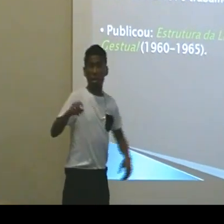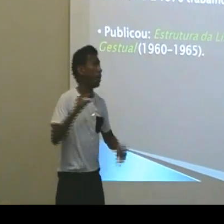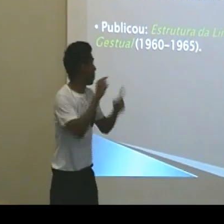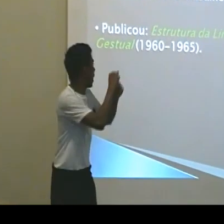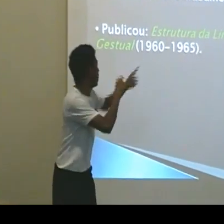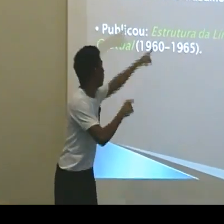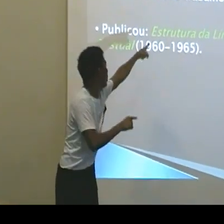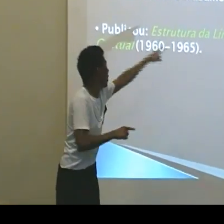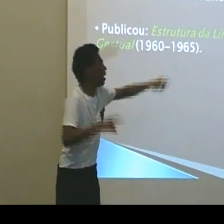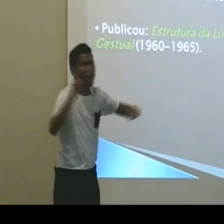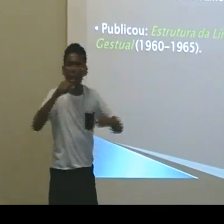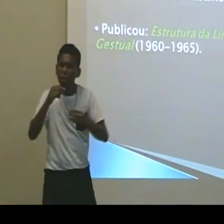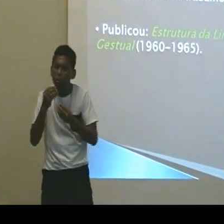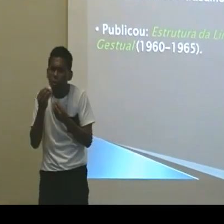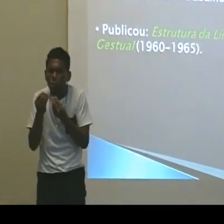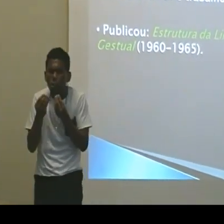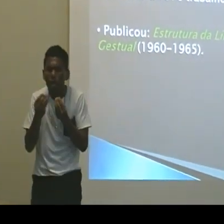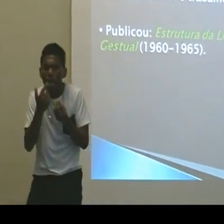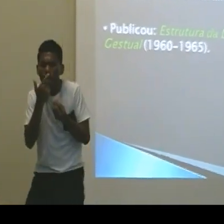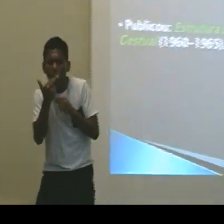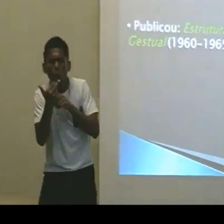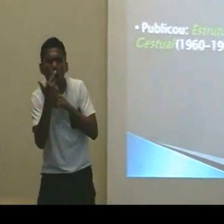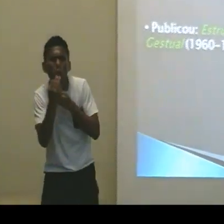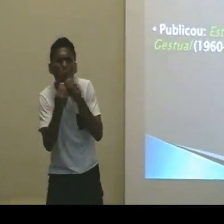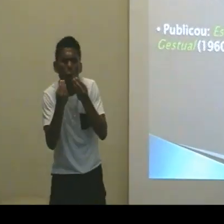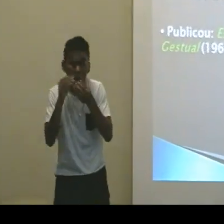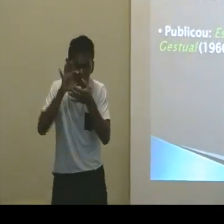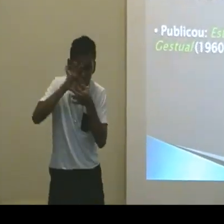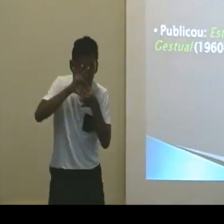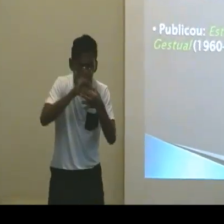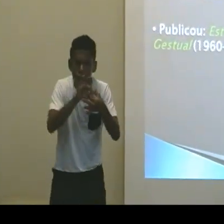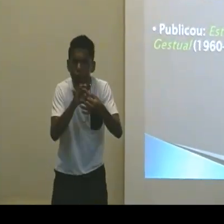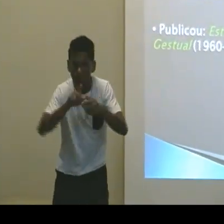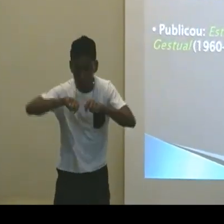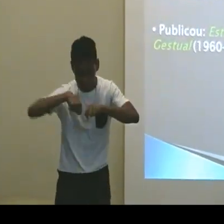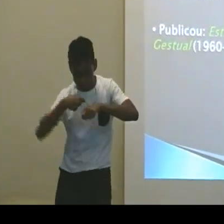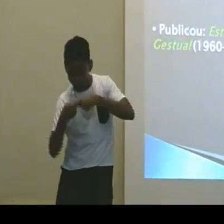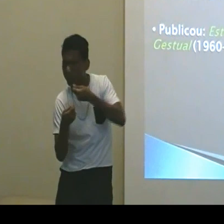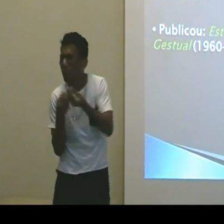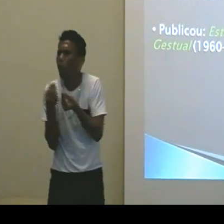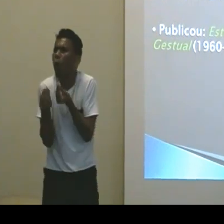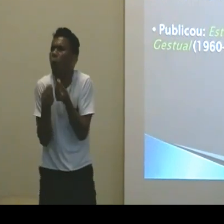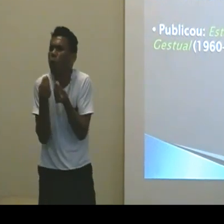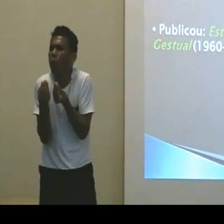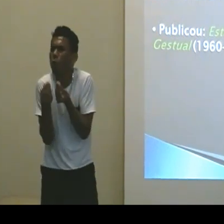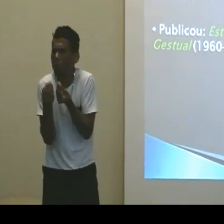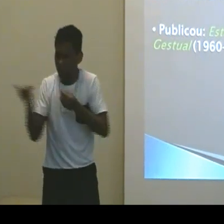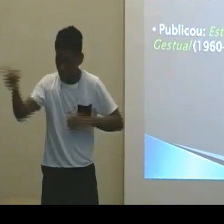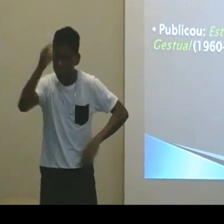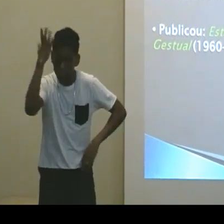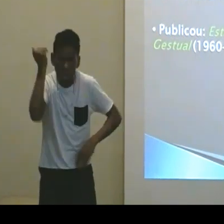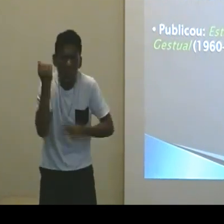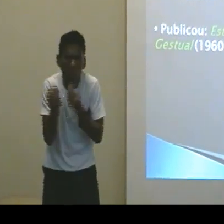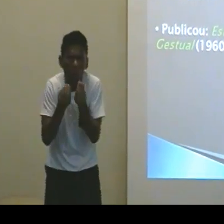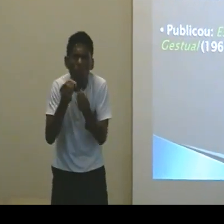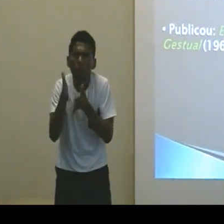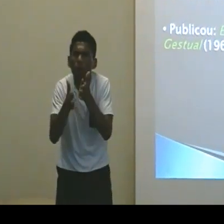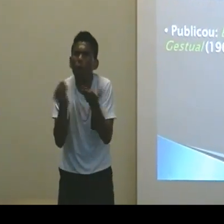1960, a palavra estrutura é como é que a língua, né, se estrutura, como é que essa língua de